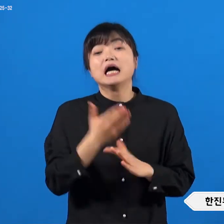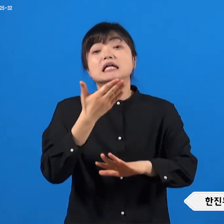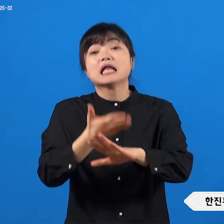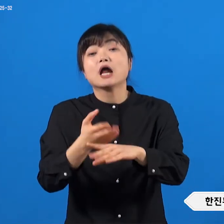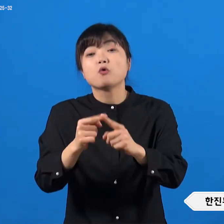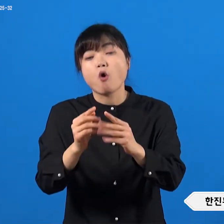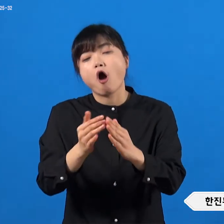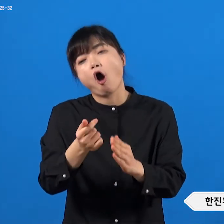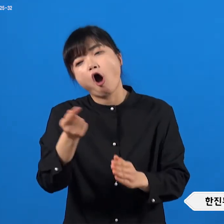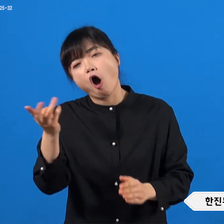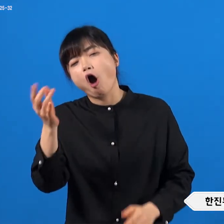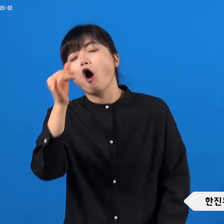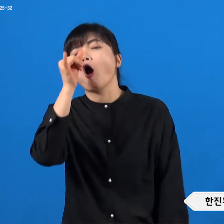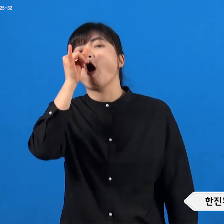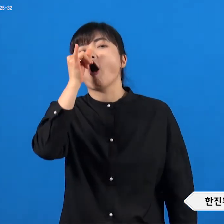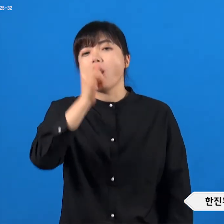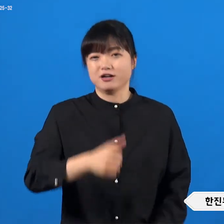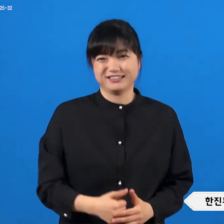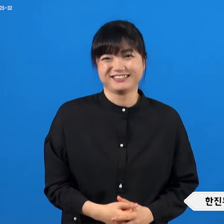교회에서 그런 사람들이 종종 있습니다.